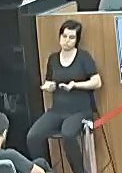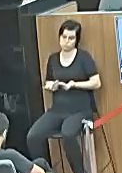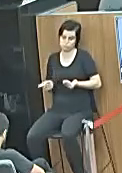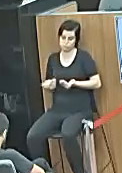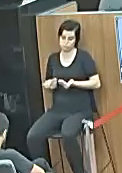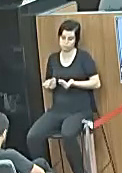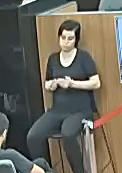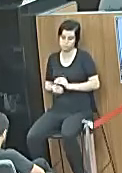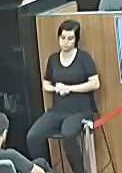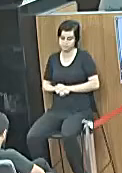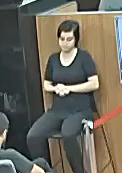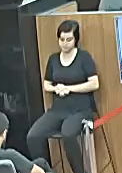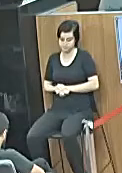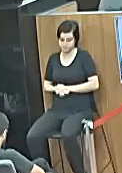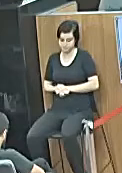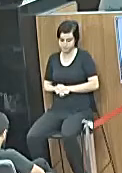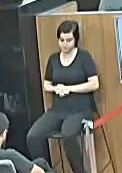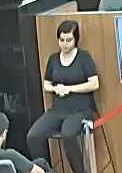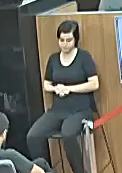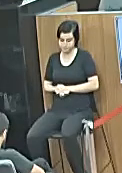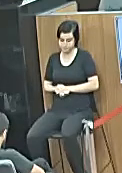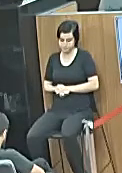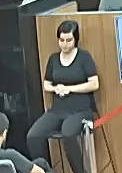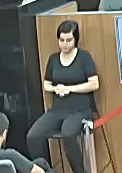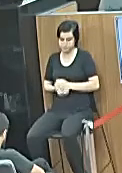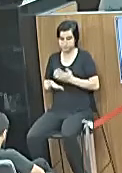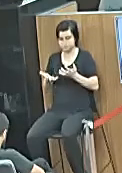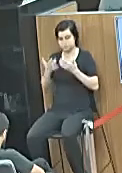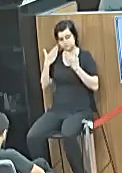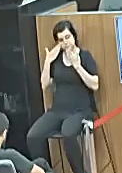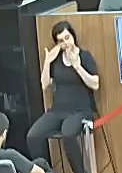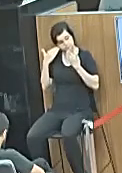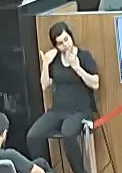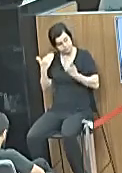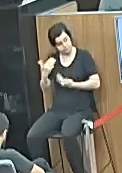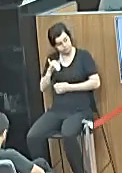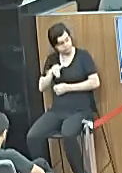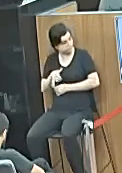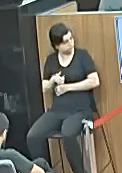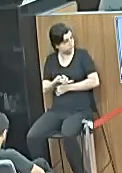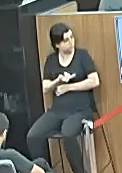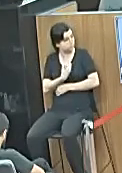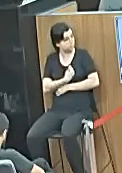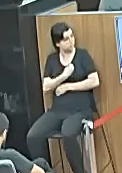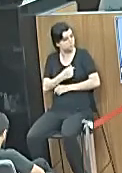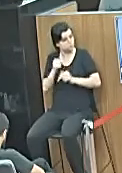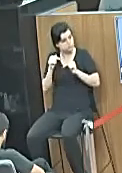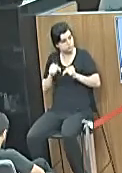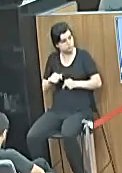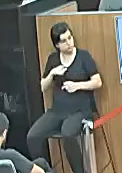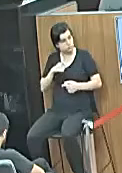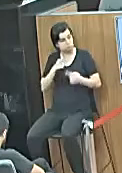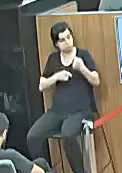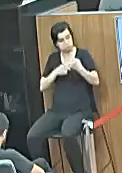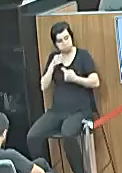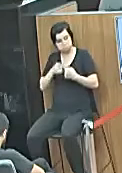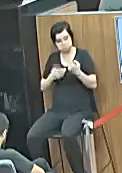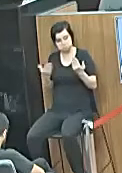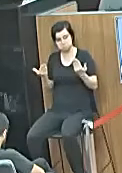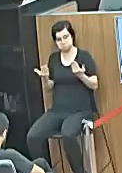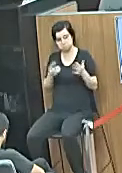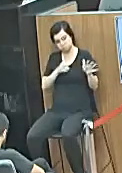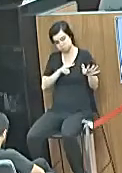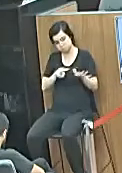nosso estado eu gostaria então de agradecer mais uma vez a oportunidade de ter discutido aqui com outros colegas esse